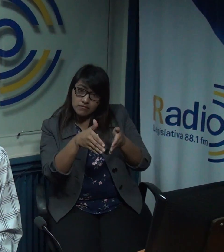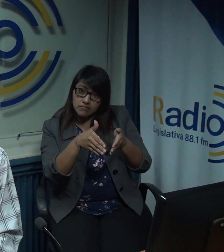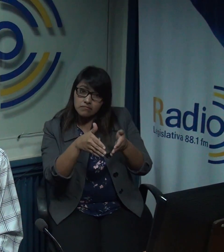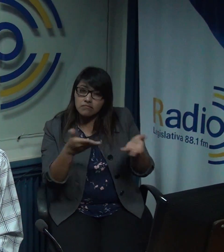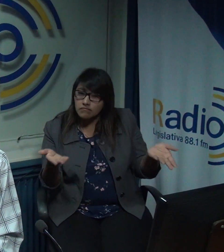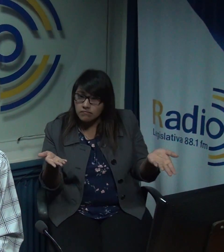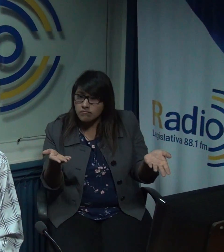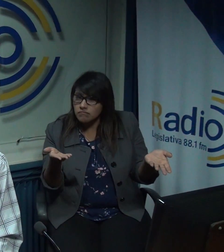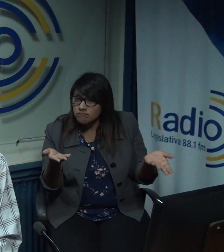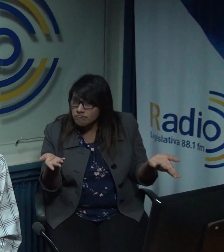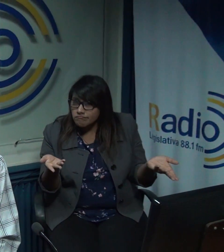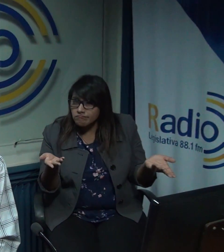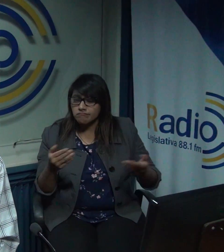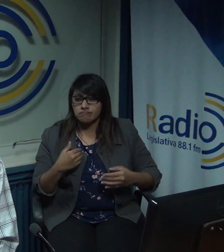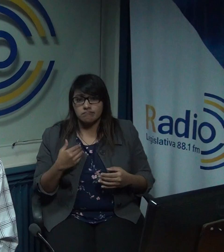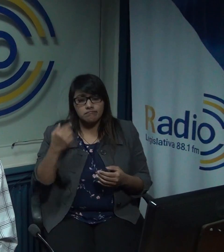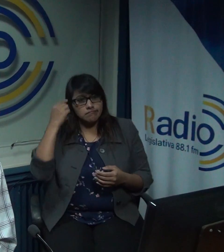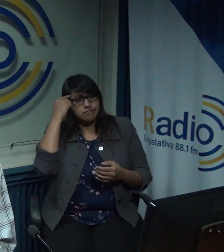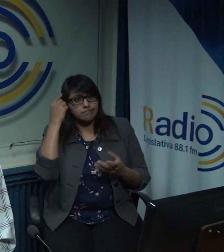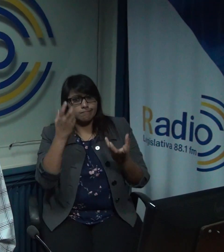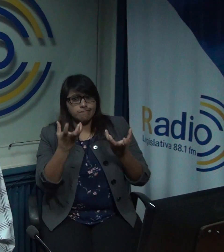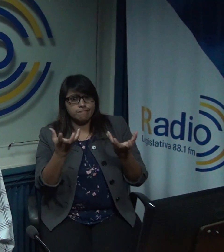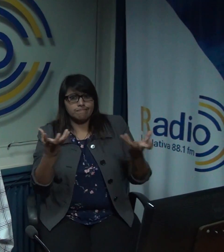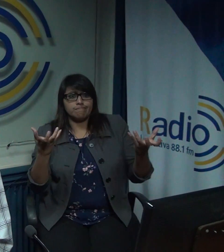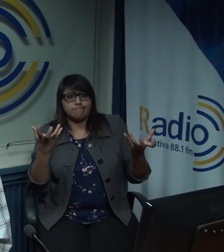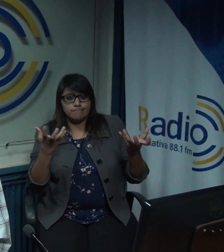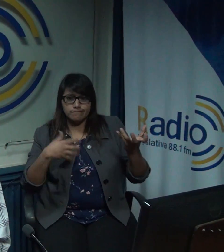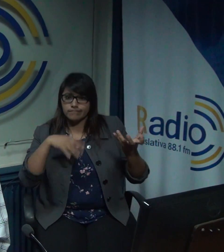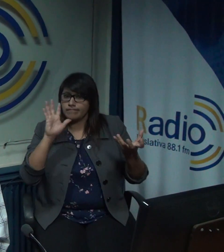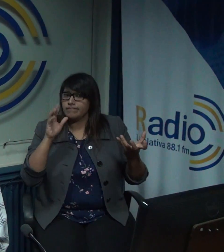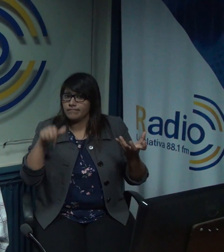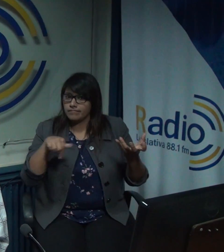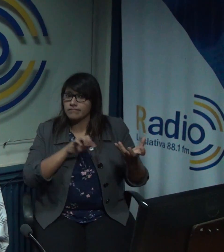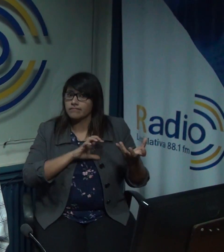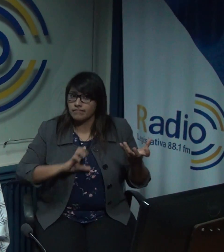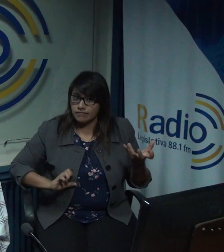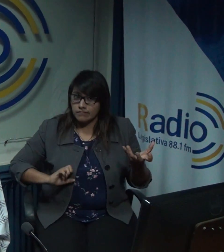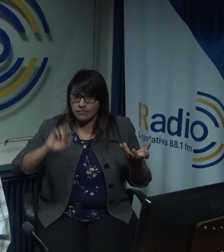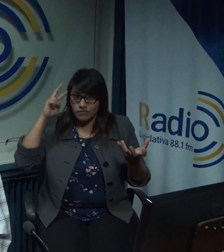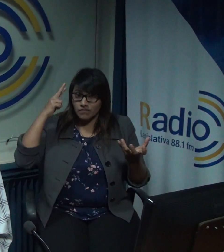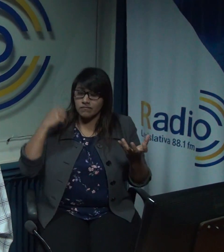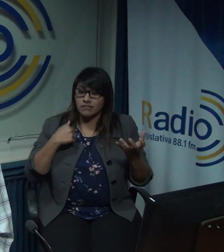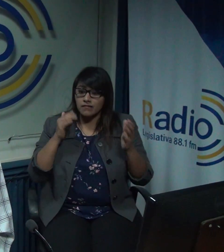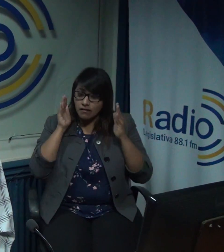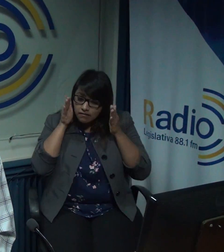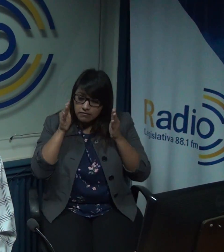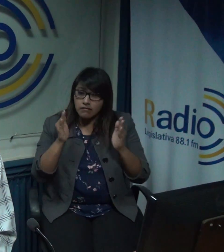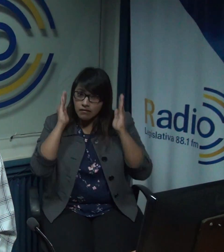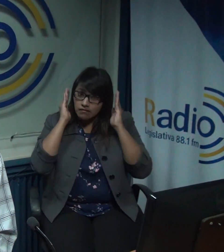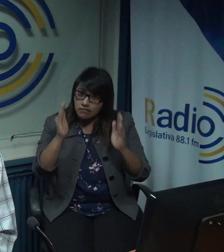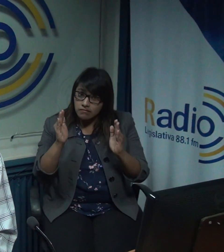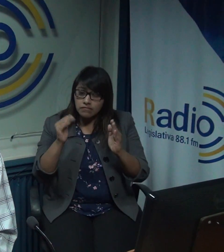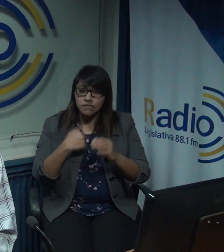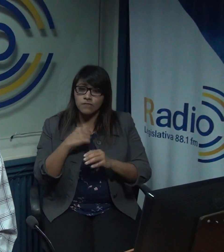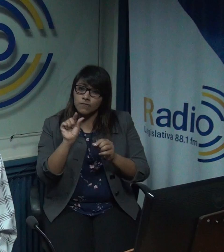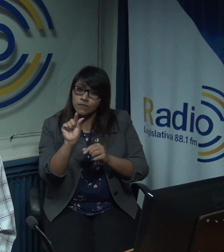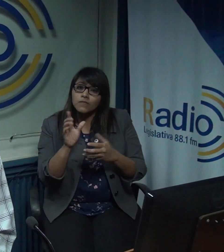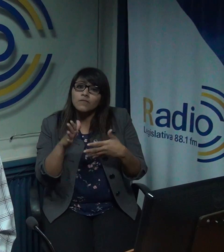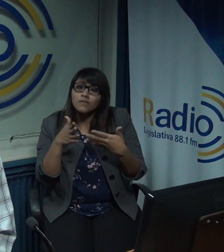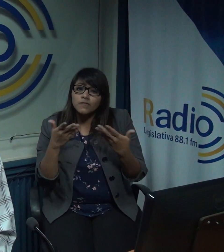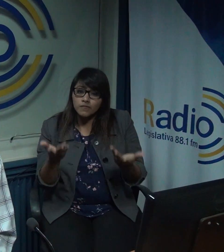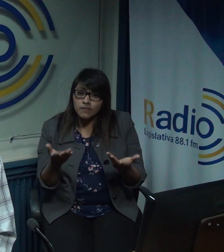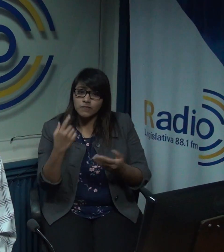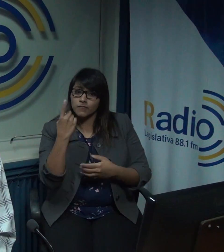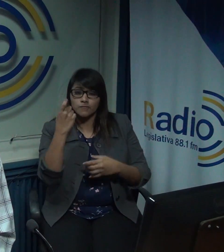realidad para lo que se cree que la población autista en El Salvador es muy poco, pero es parte por la desinformación,